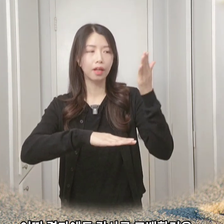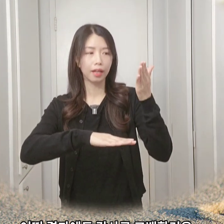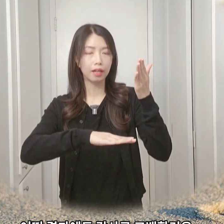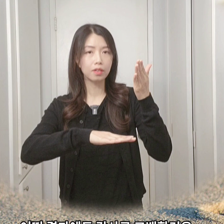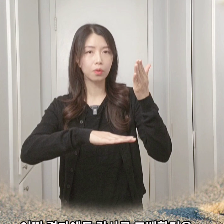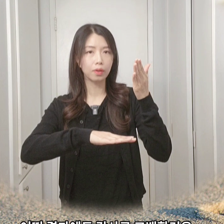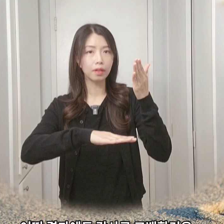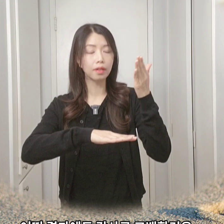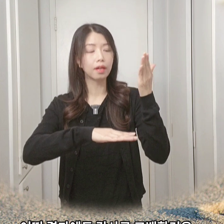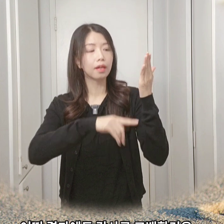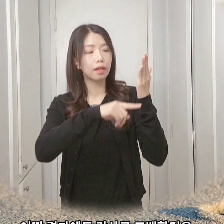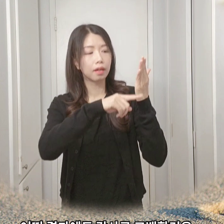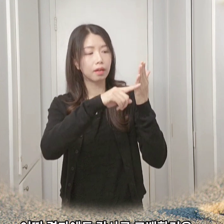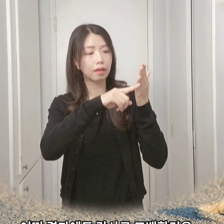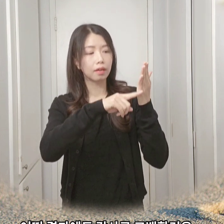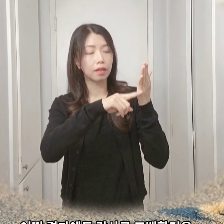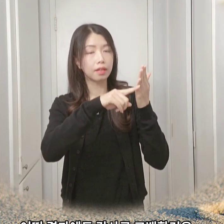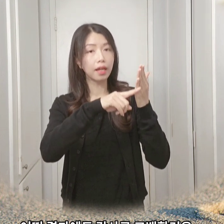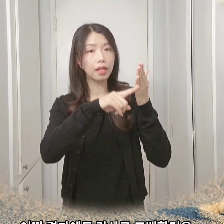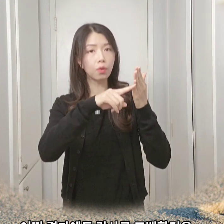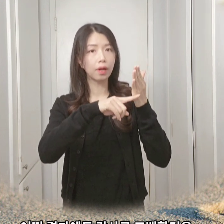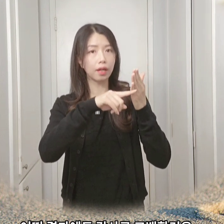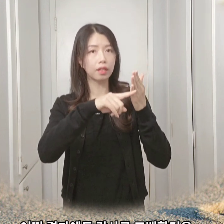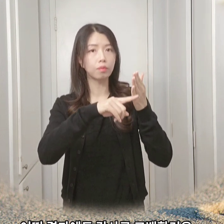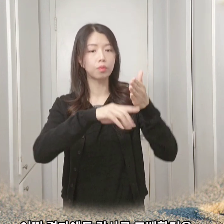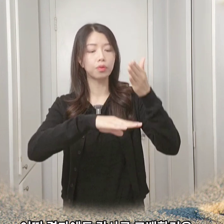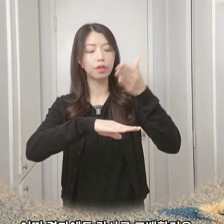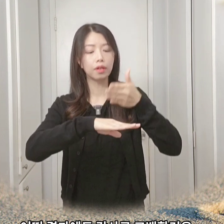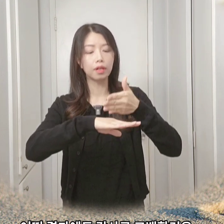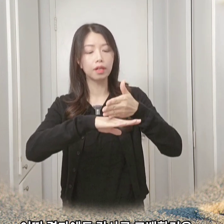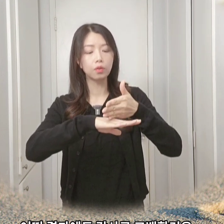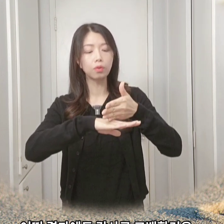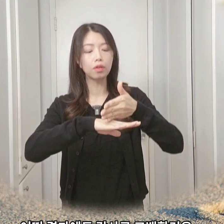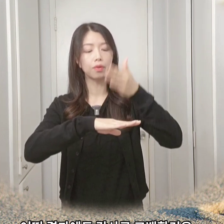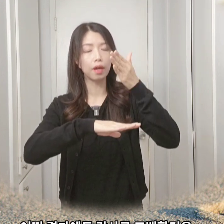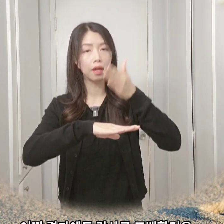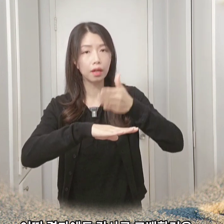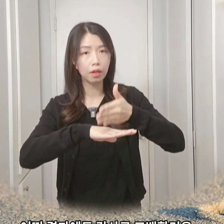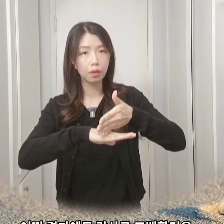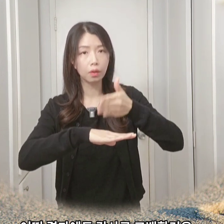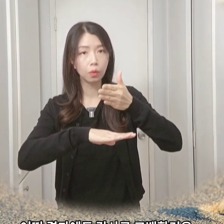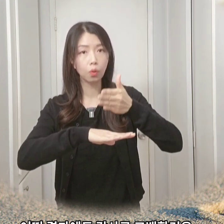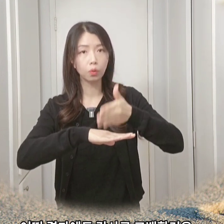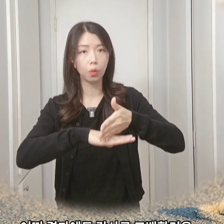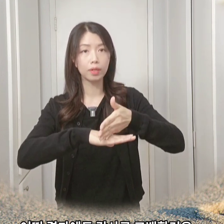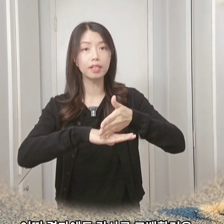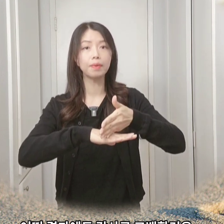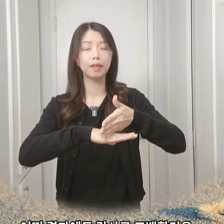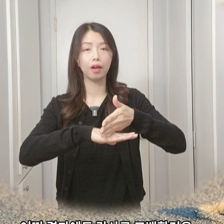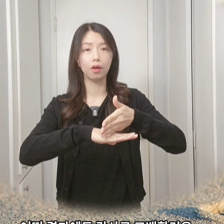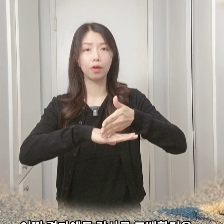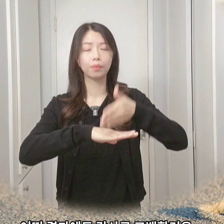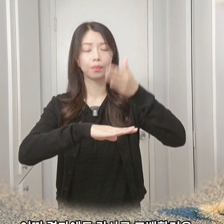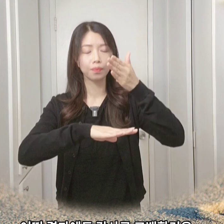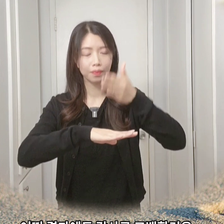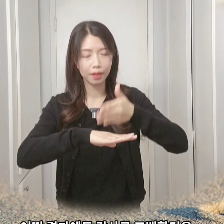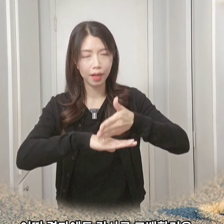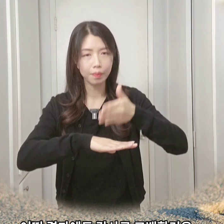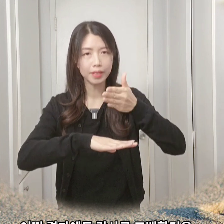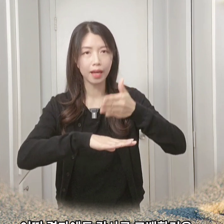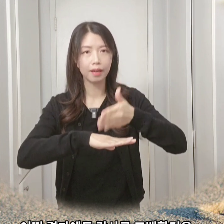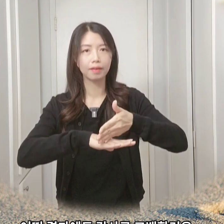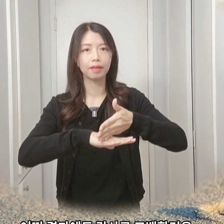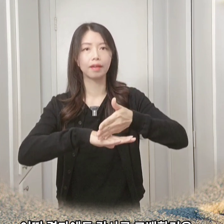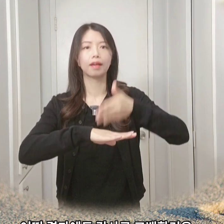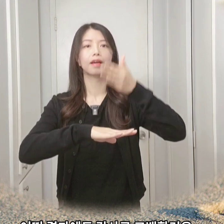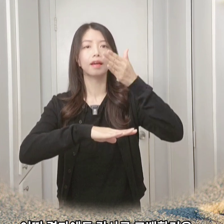두시고요. 다른 손은 이 새끼손가락 있는 부분을 이 손등 위에 톡톡 튀시면 돼요.